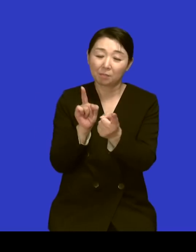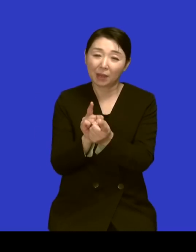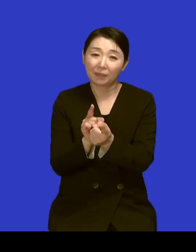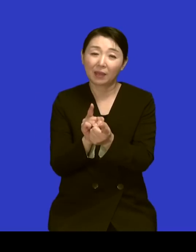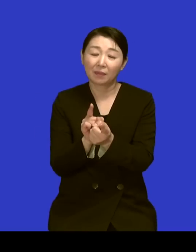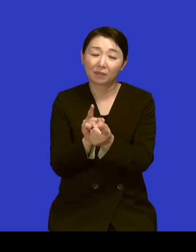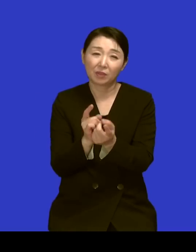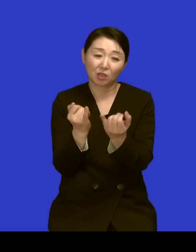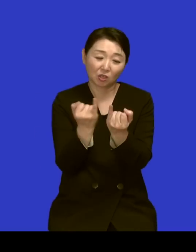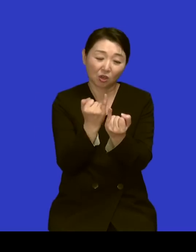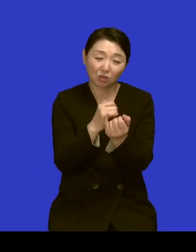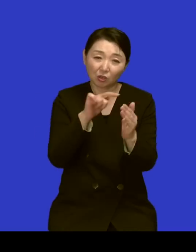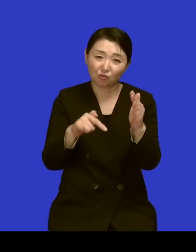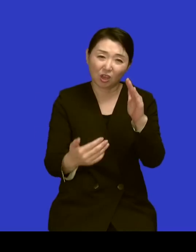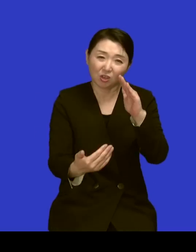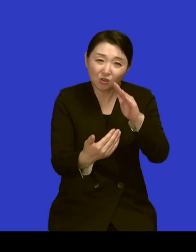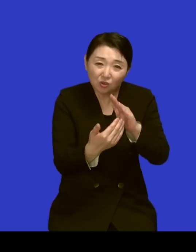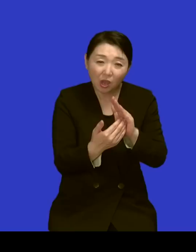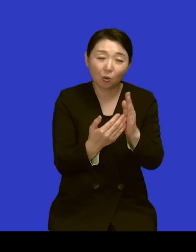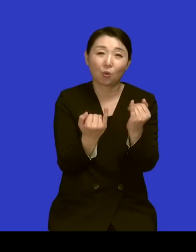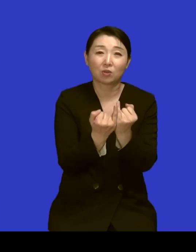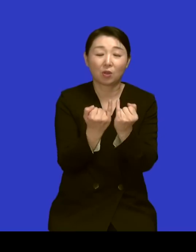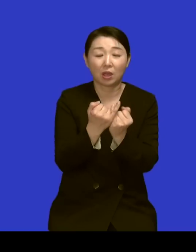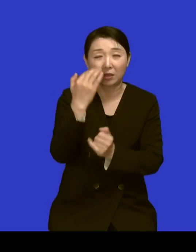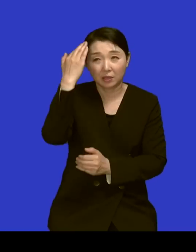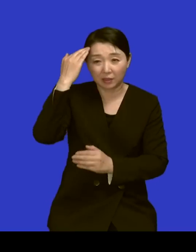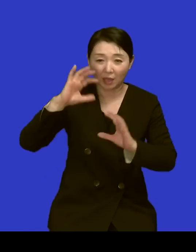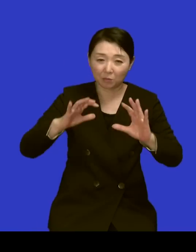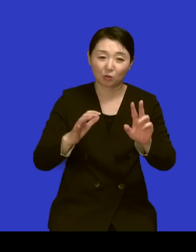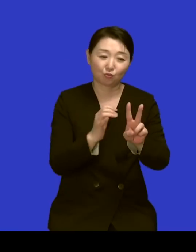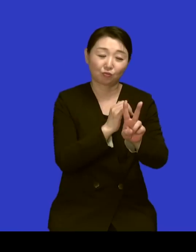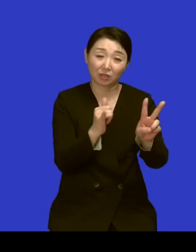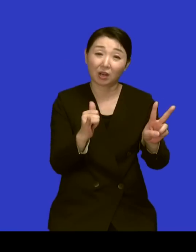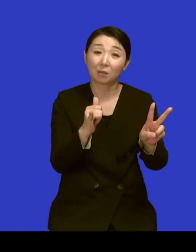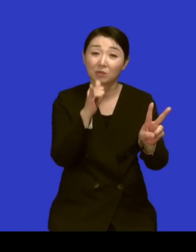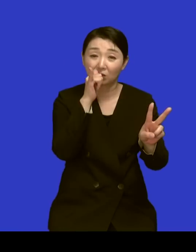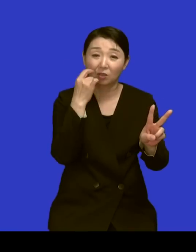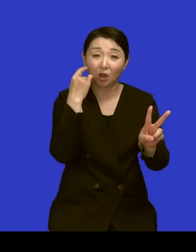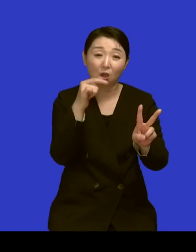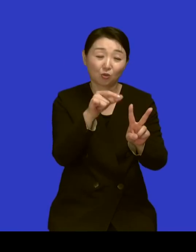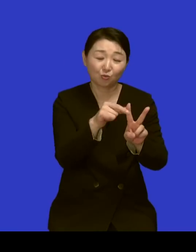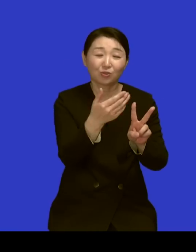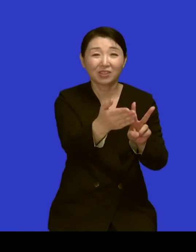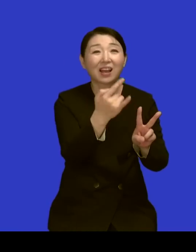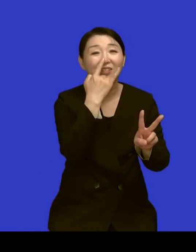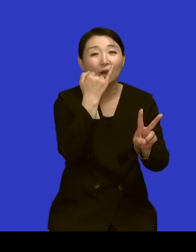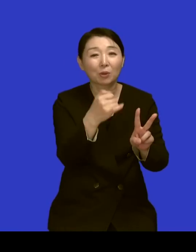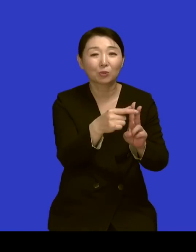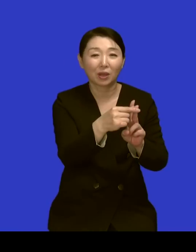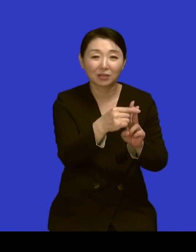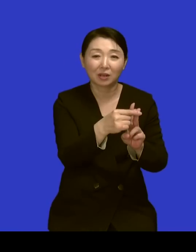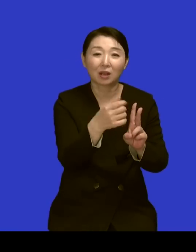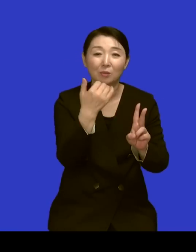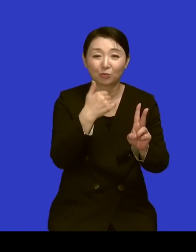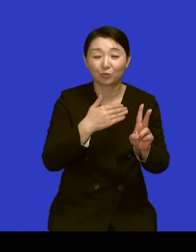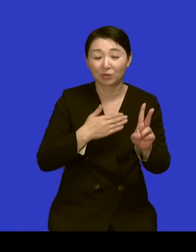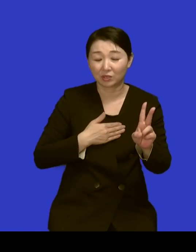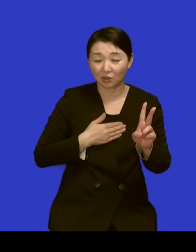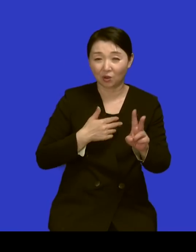최고의 여인이 대한민국에 두 사람이 있는데 네 한 사람은 당신 어머님이고 한 사람은 저 해남의 이준문 목사